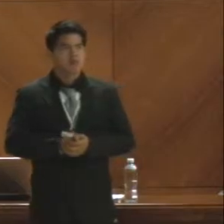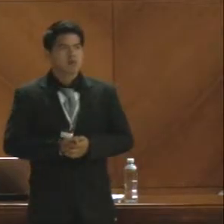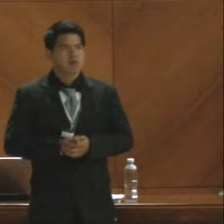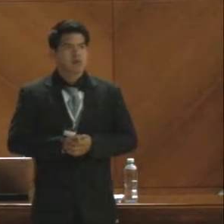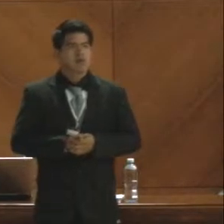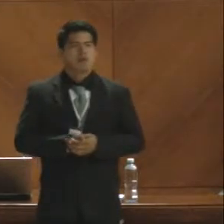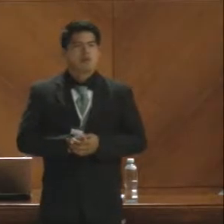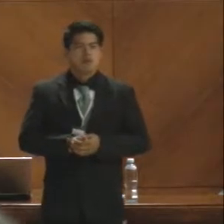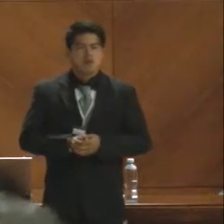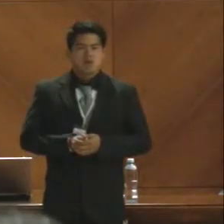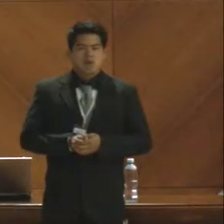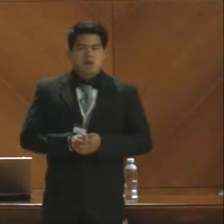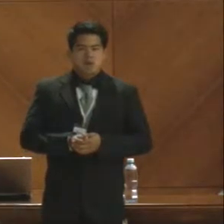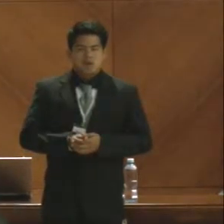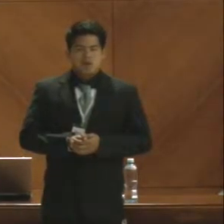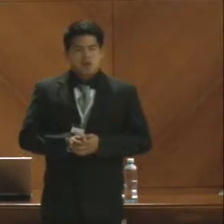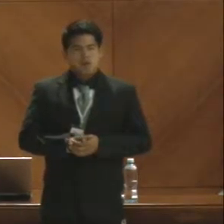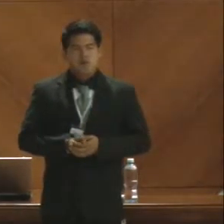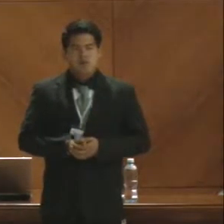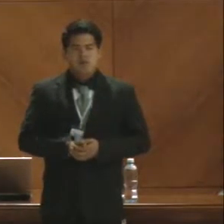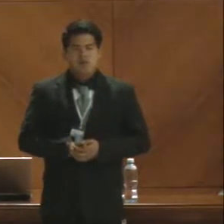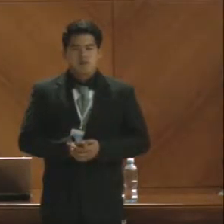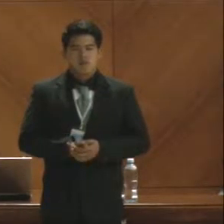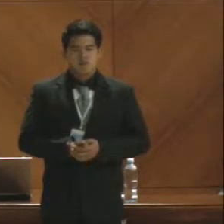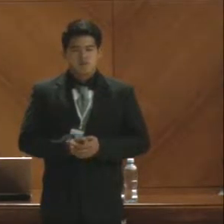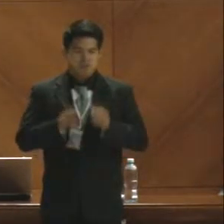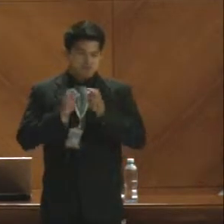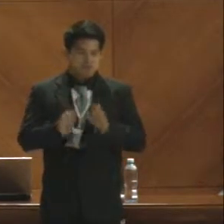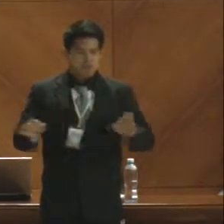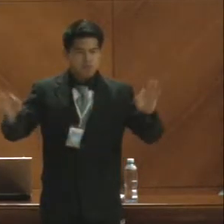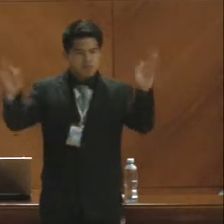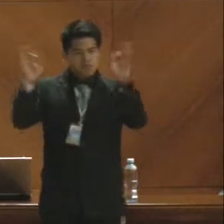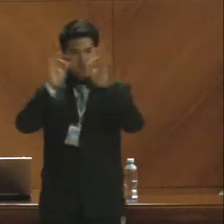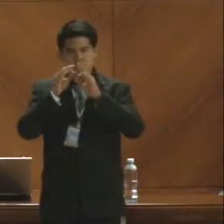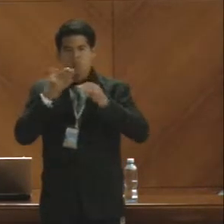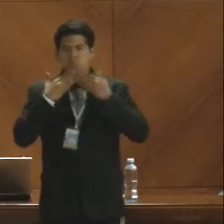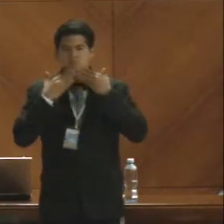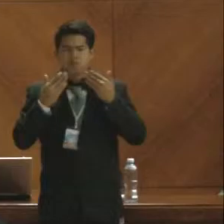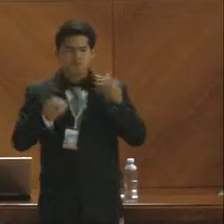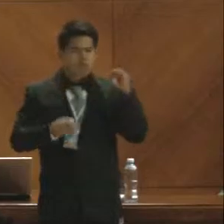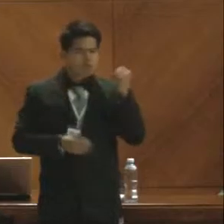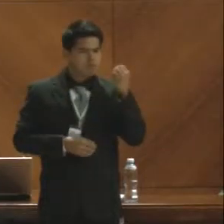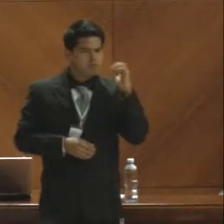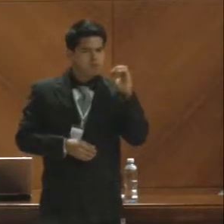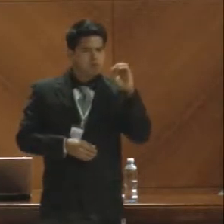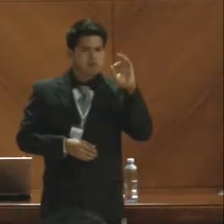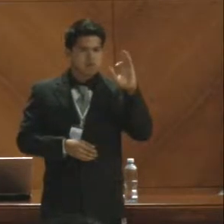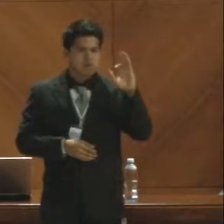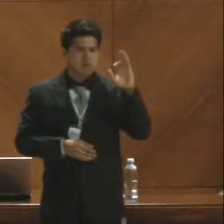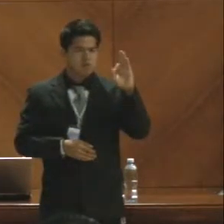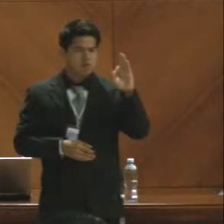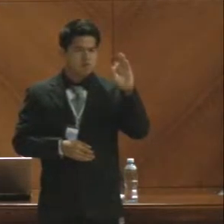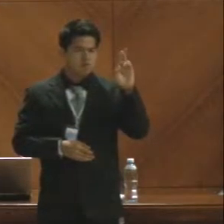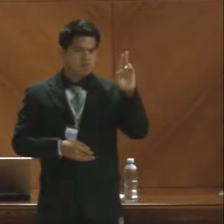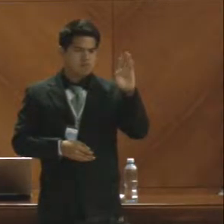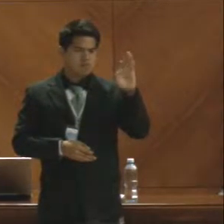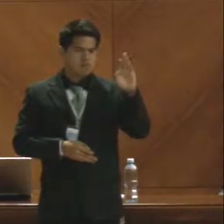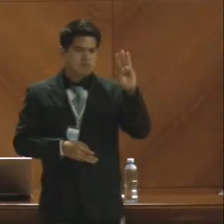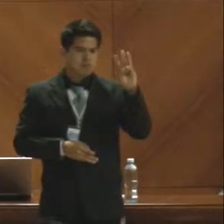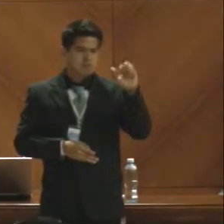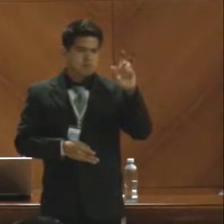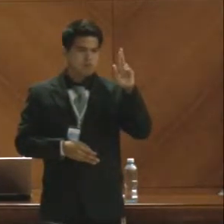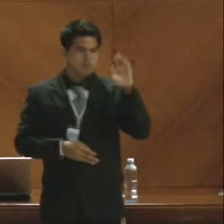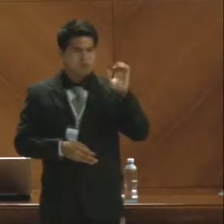Bueno, adelantando un poco ese tema, es importante cuestionarnos qué es el software. ¿Sí? El software son los